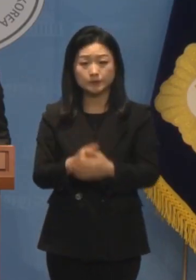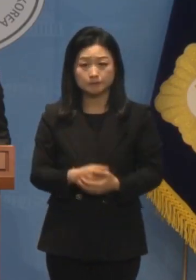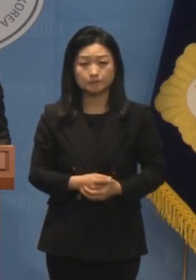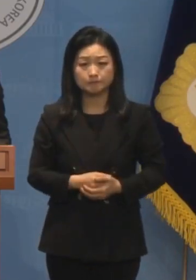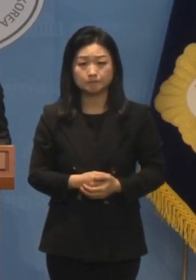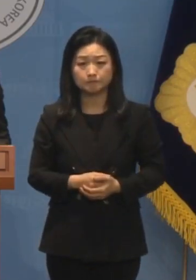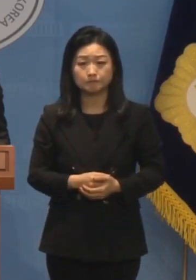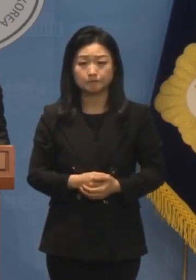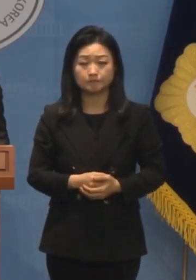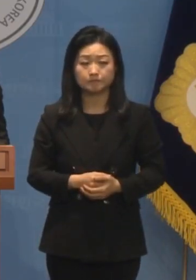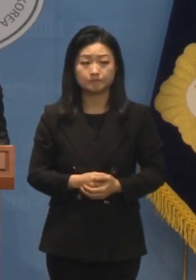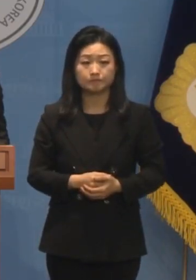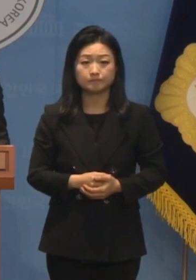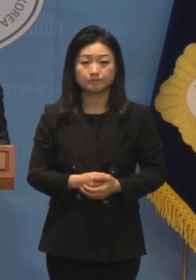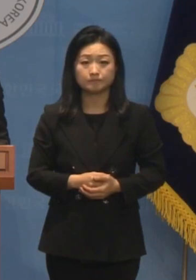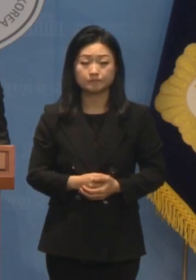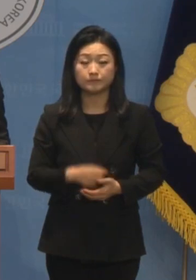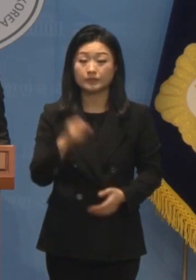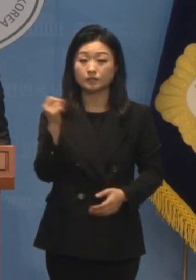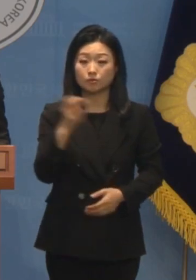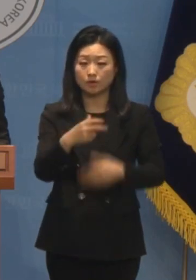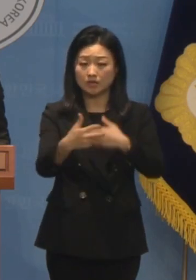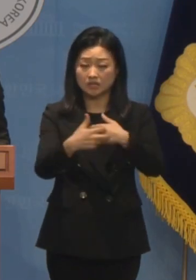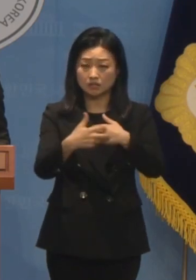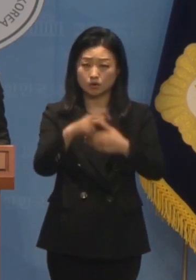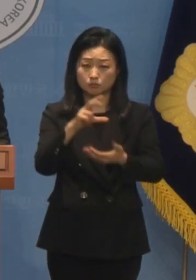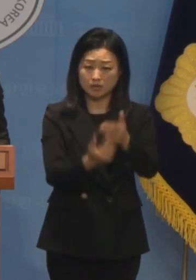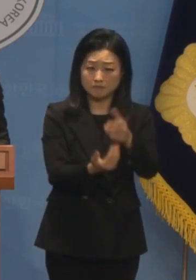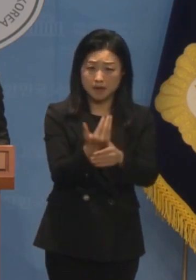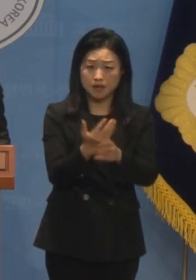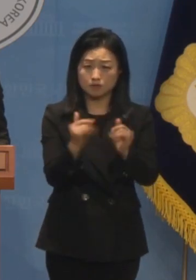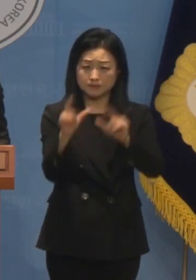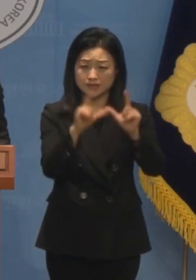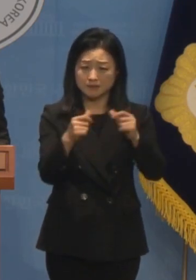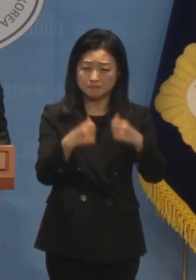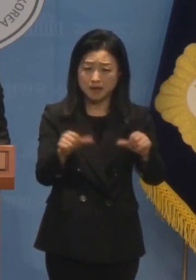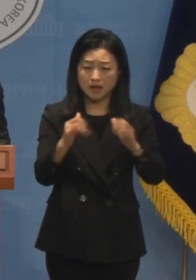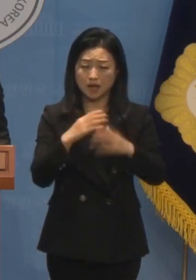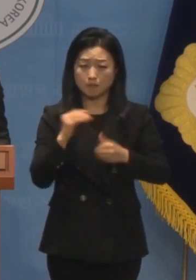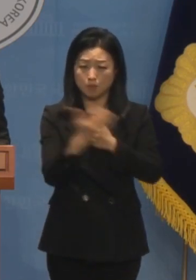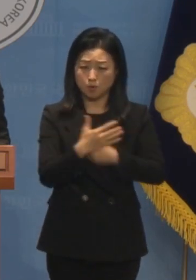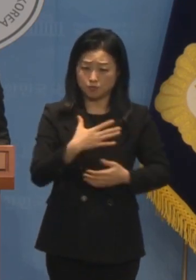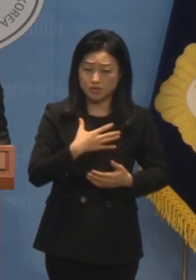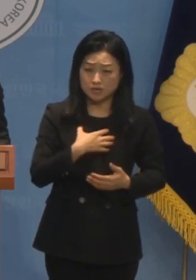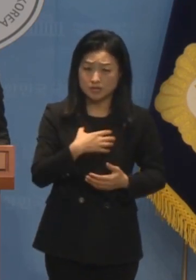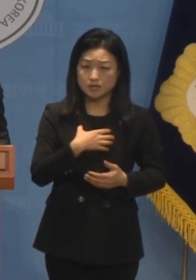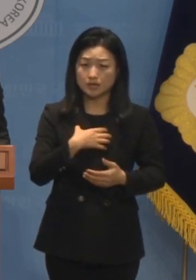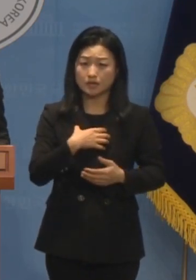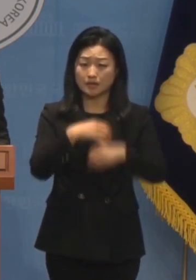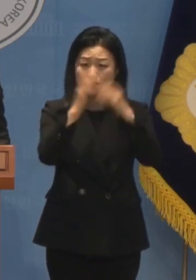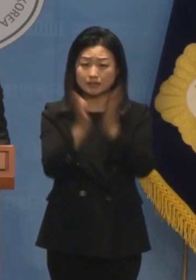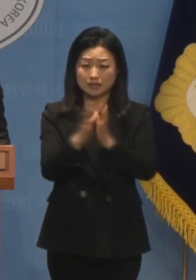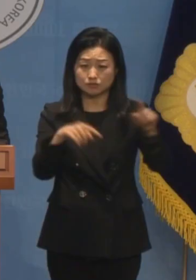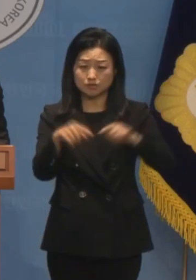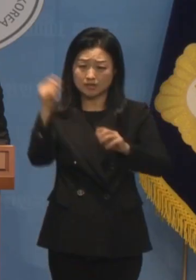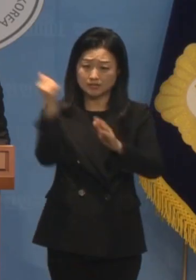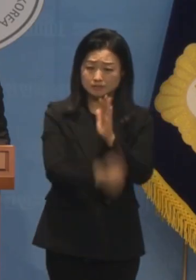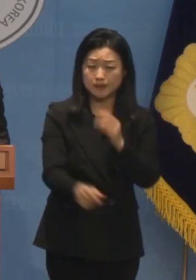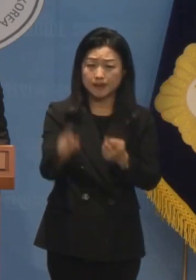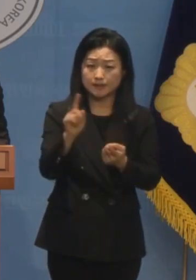것입니다. 또한 의료대란, 민생 파탄, 안보 위기 등 총체적 국정 실패에